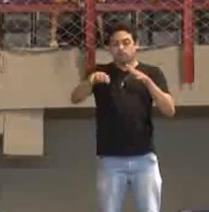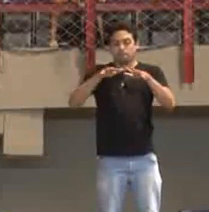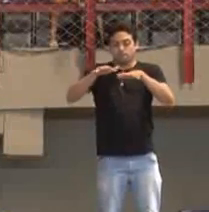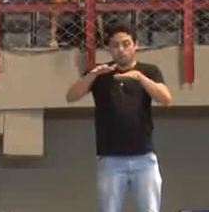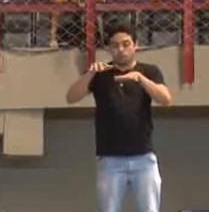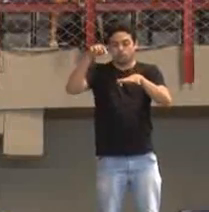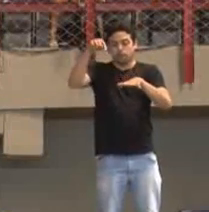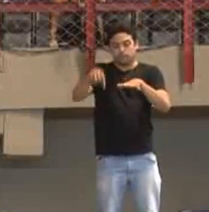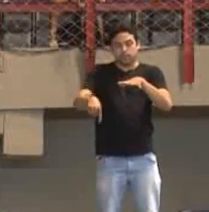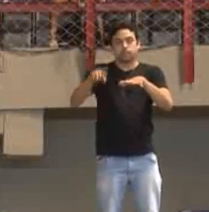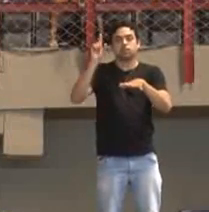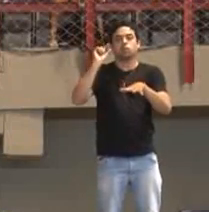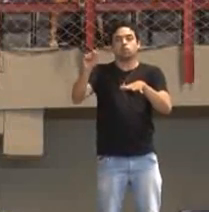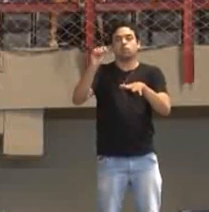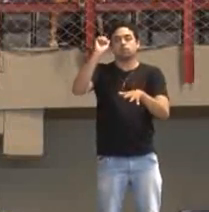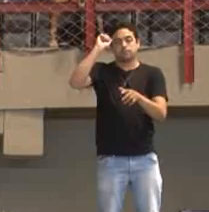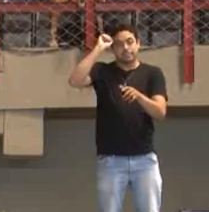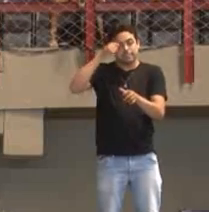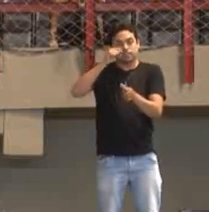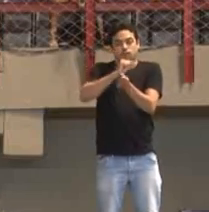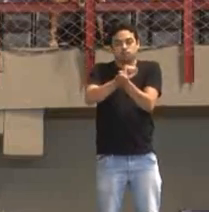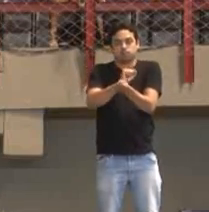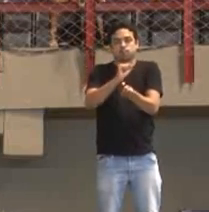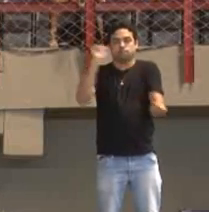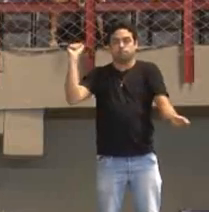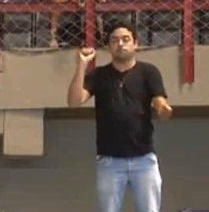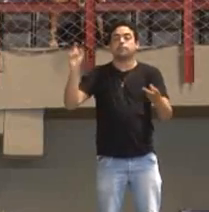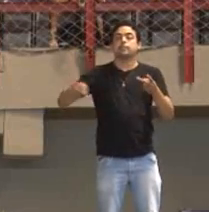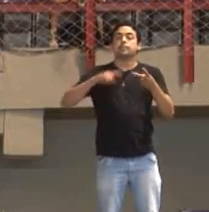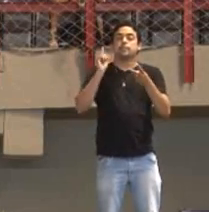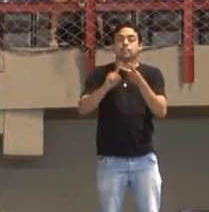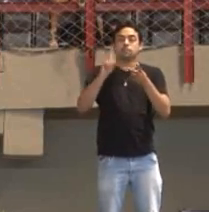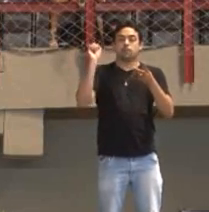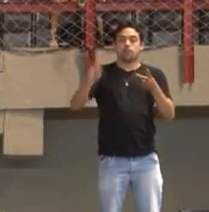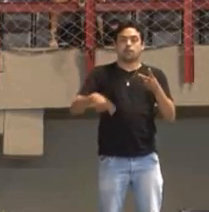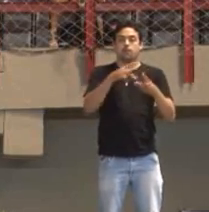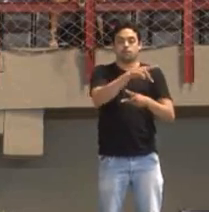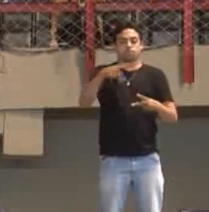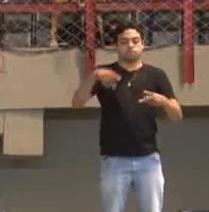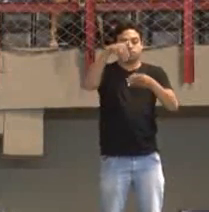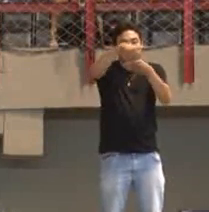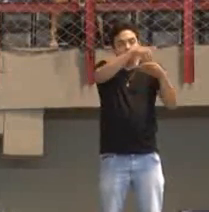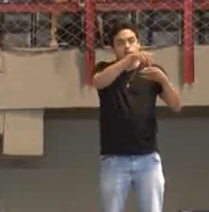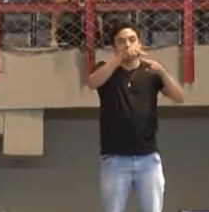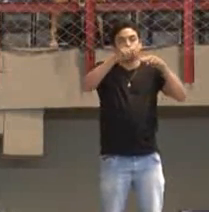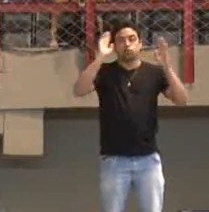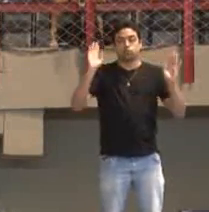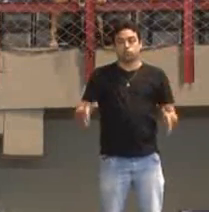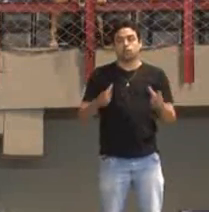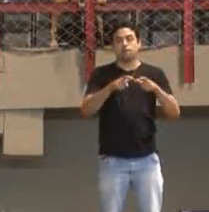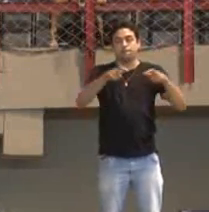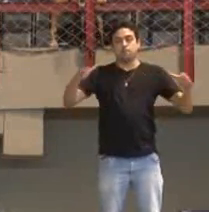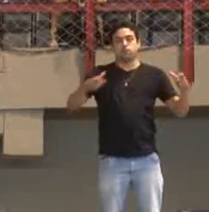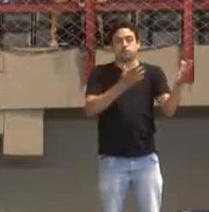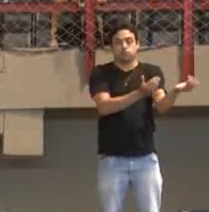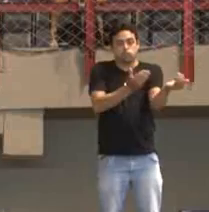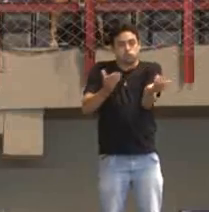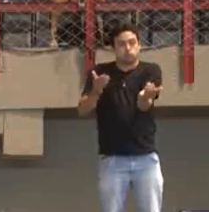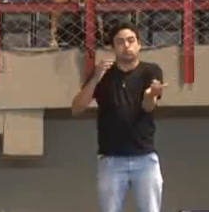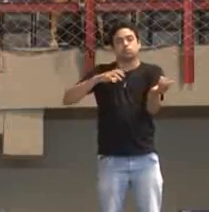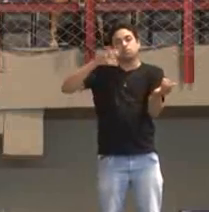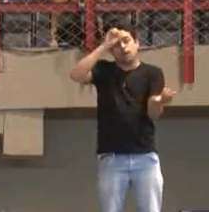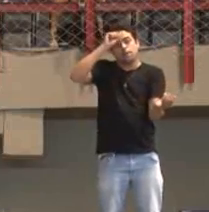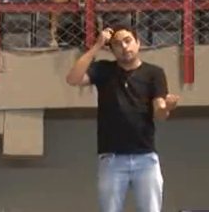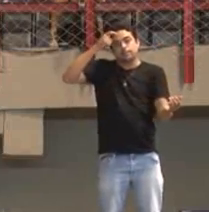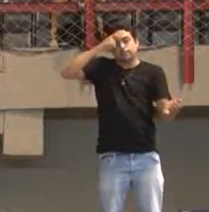Movimentos abolicionistas e movimentos republicanos. Os estudantes, geralmente as pessoas que